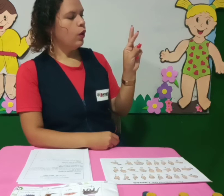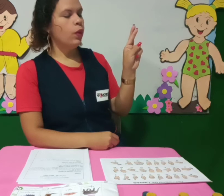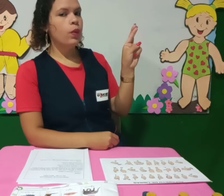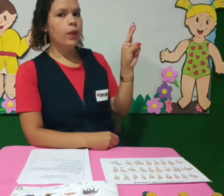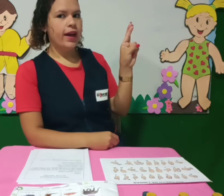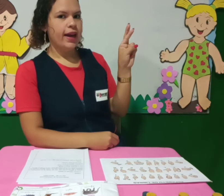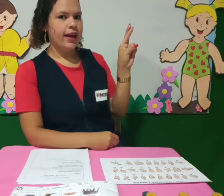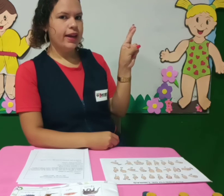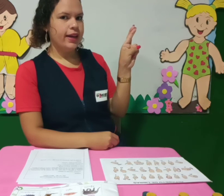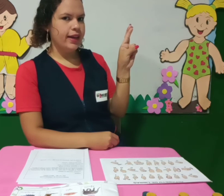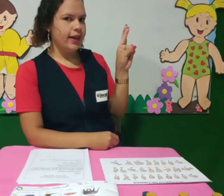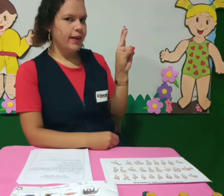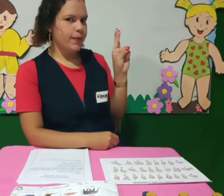O R.